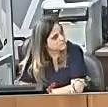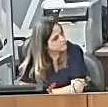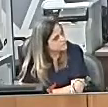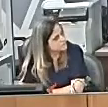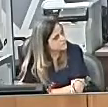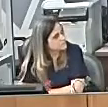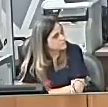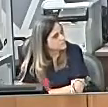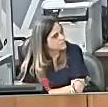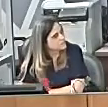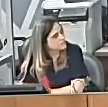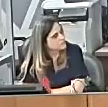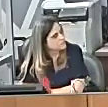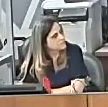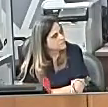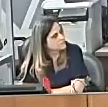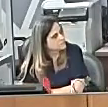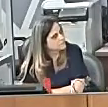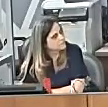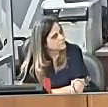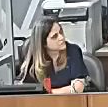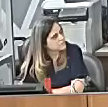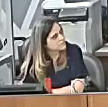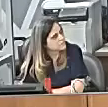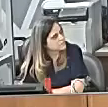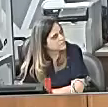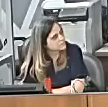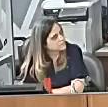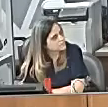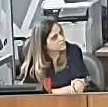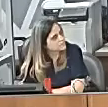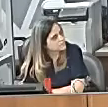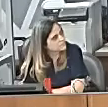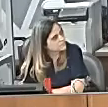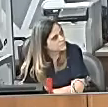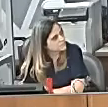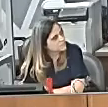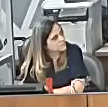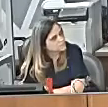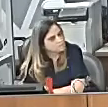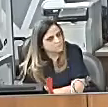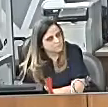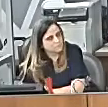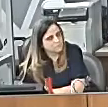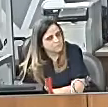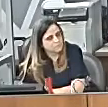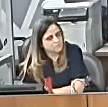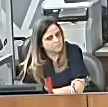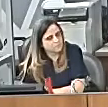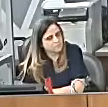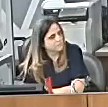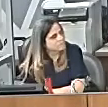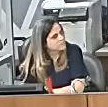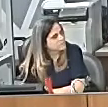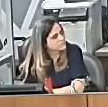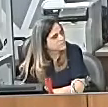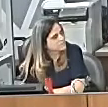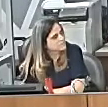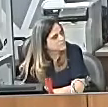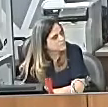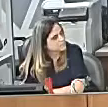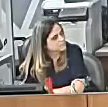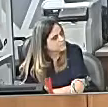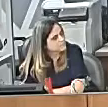gerais que interajam com a gente mande pelas redes sociais ea sua pergunta e participe com a gente aqui nessa tarde